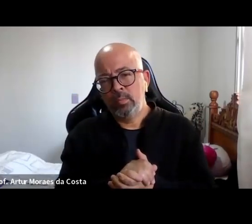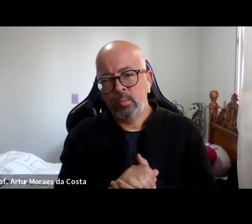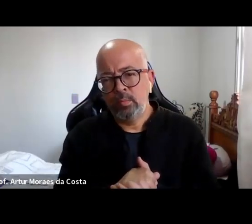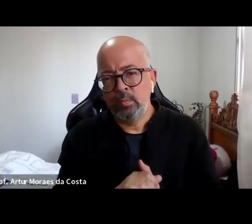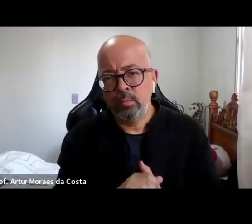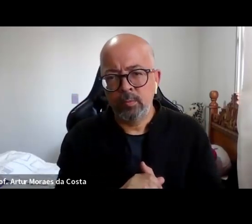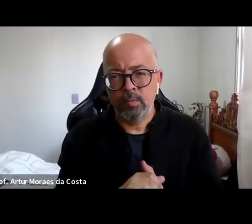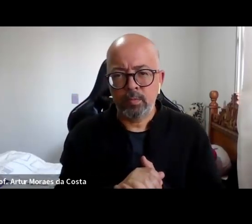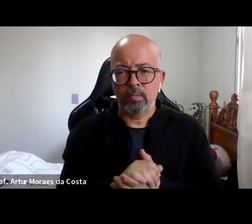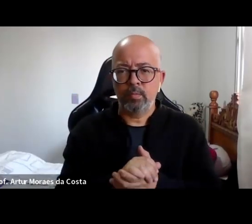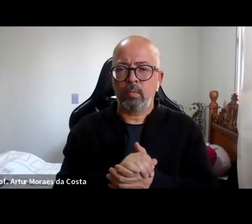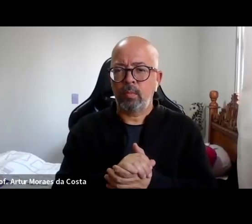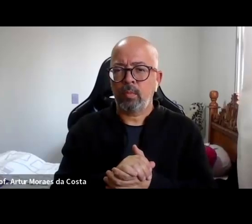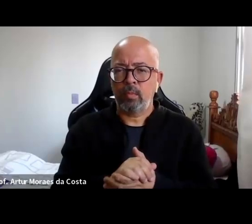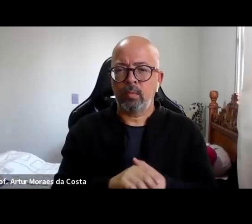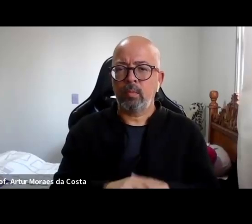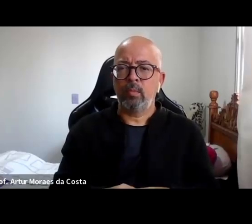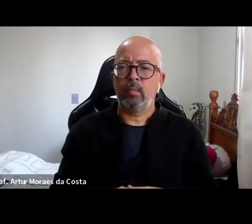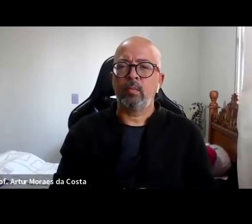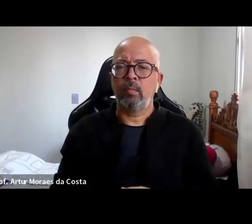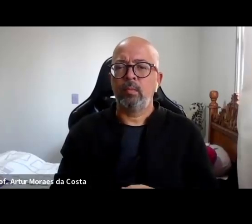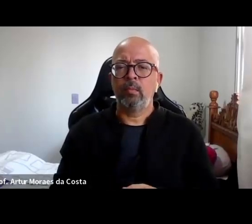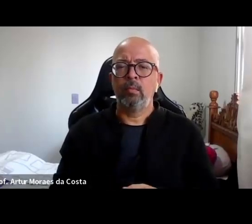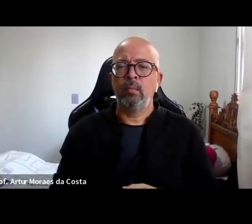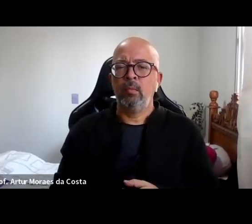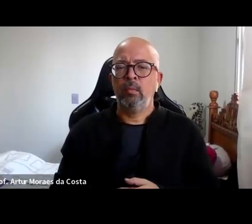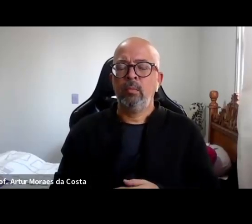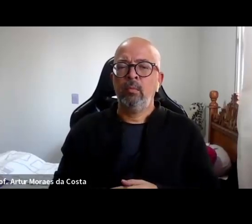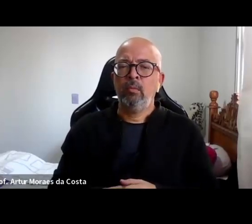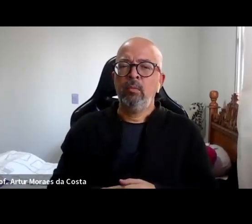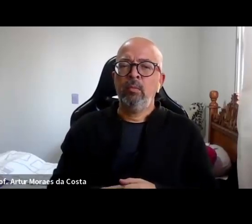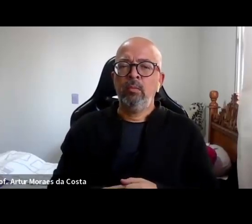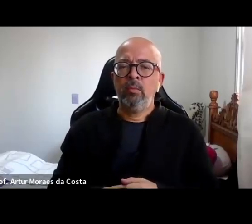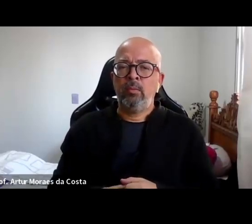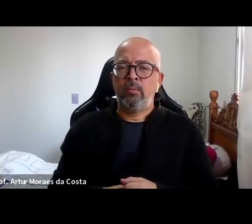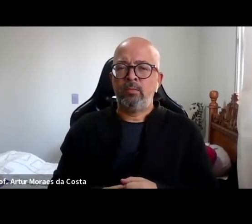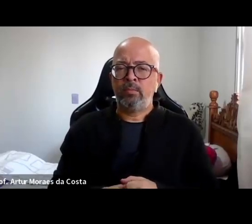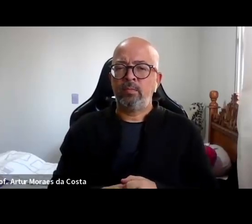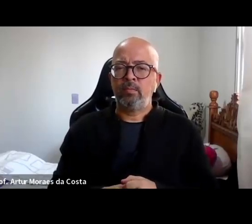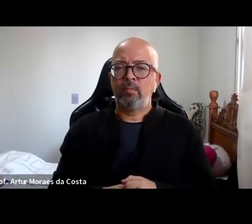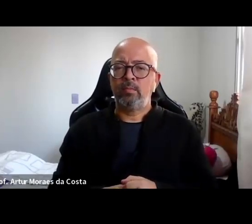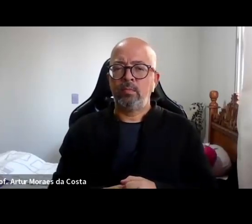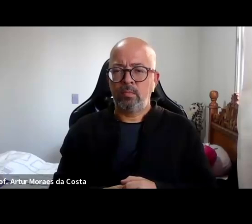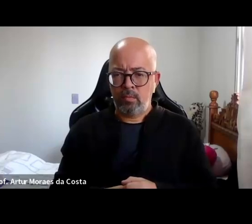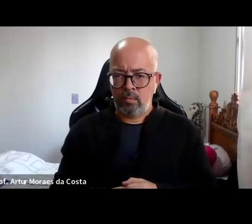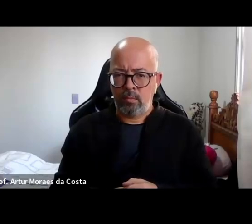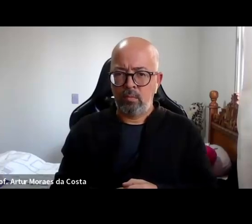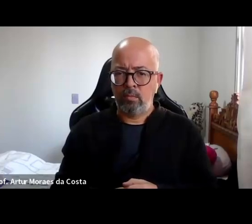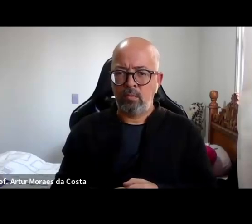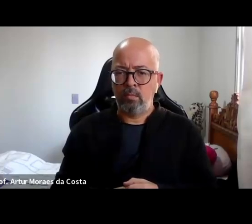eh A veces lo curioso lo que llama la atención lo que